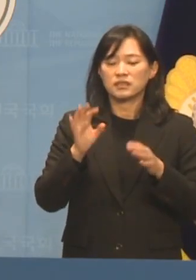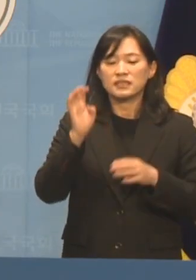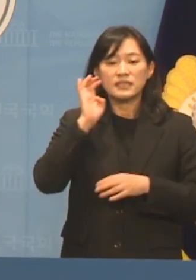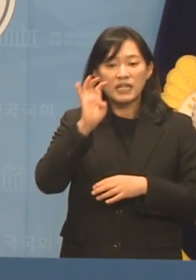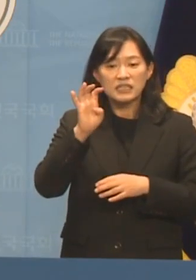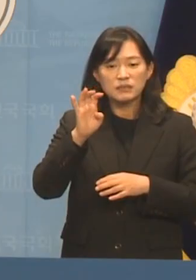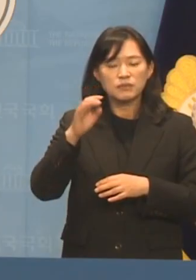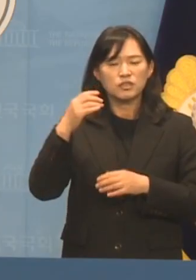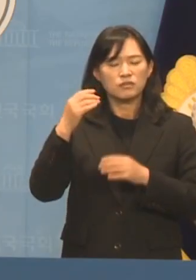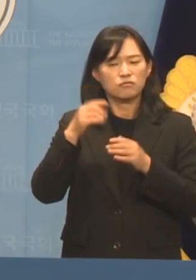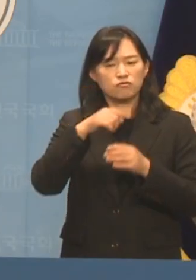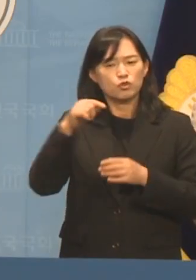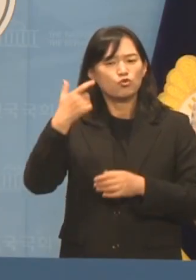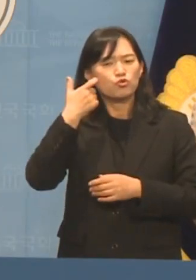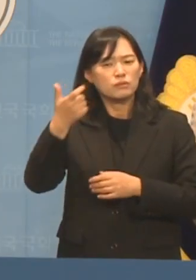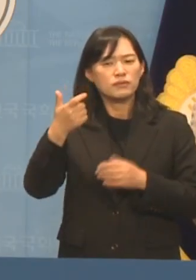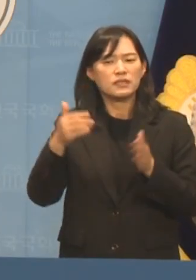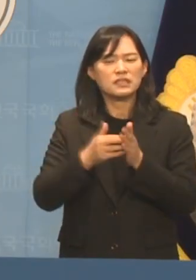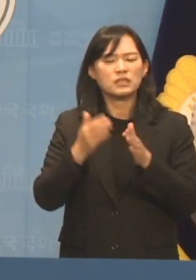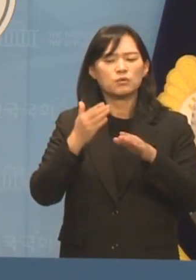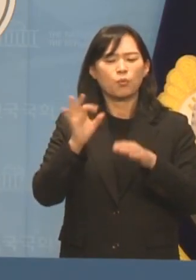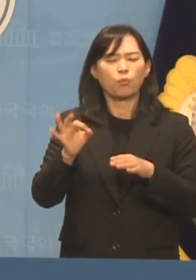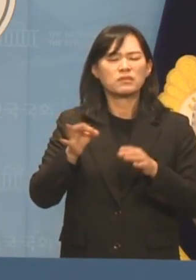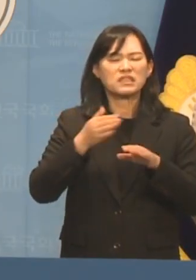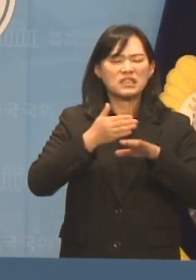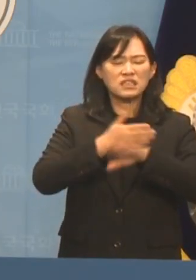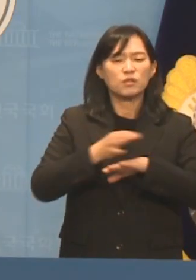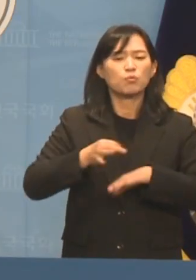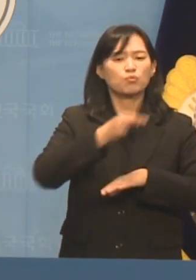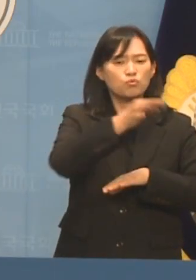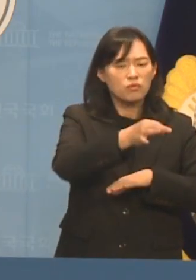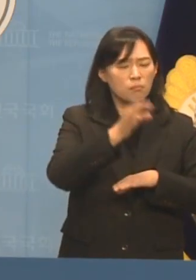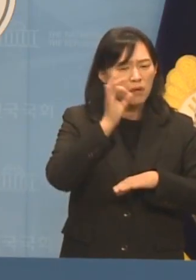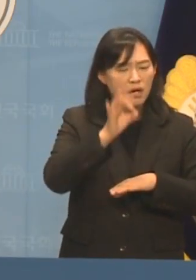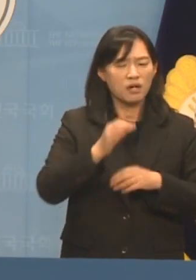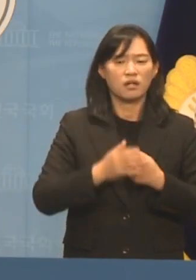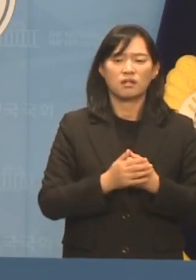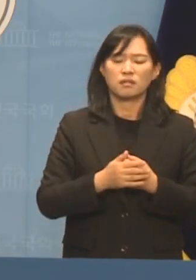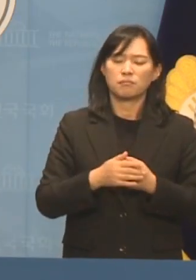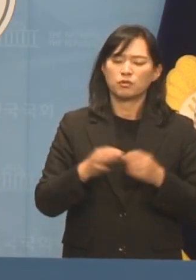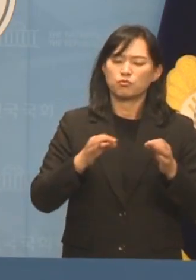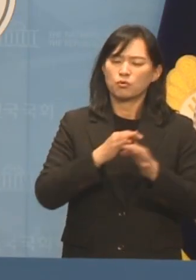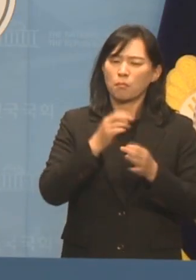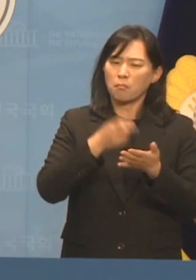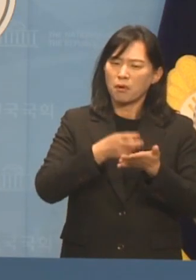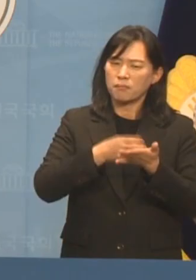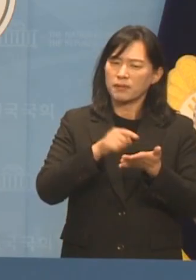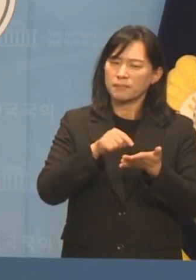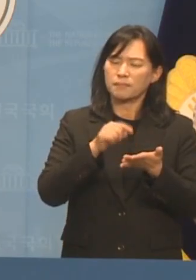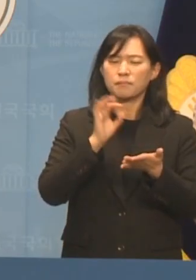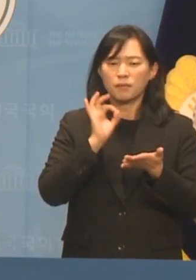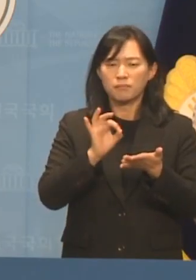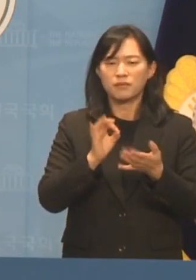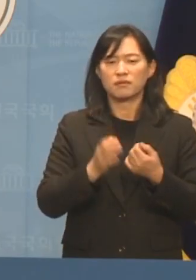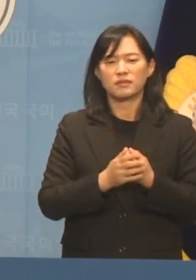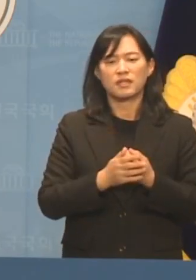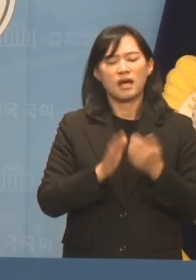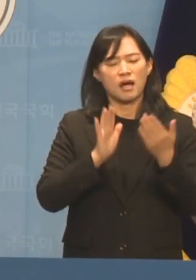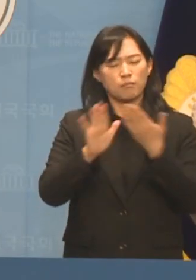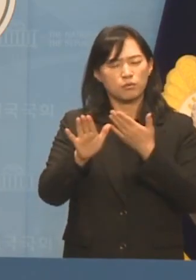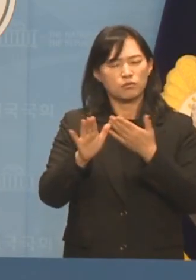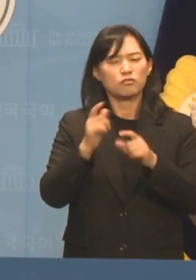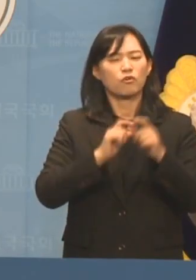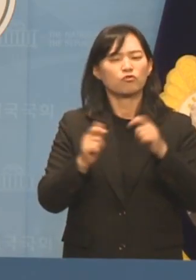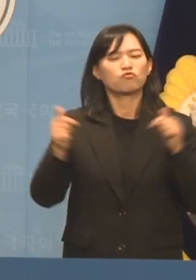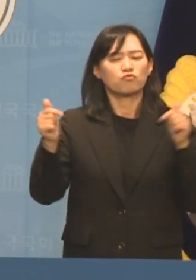이런 문제들은 반드시 정산 주기를 대규모 유통업법이나 이런 것들에 의해서 좀 앞으로 당겨줘야